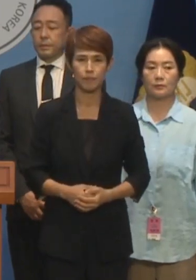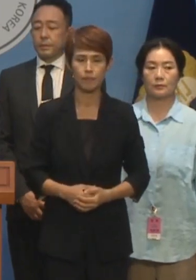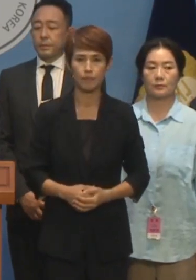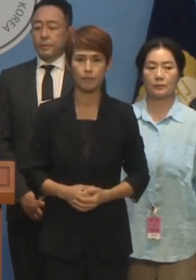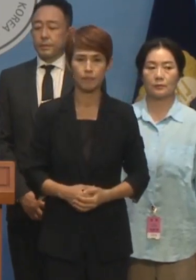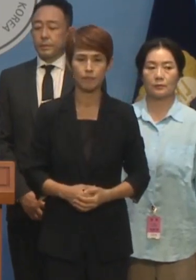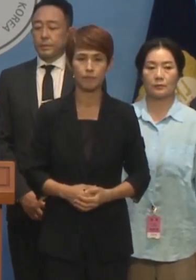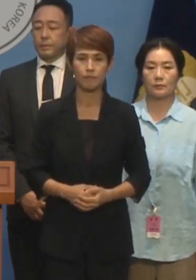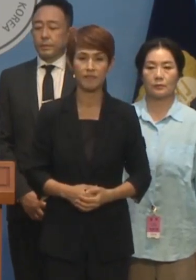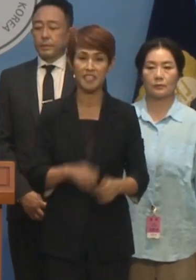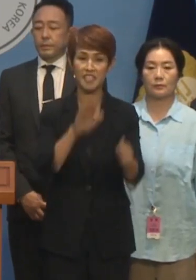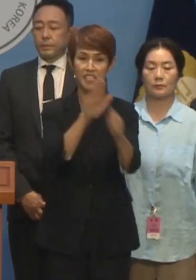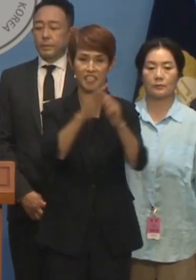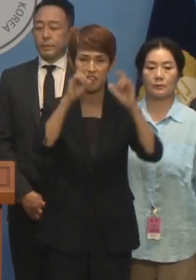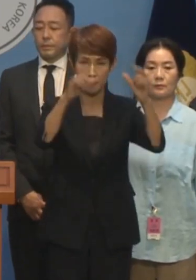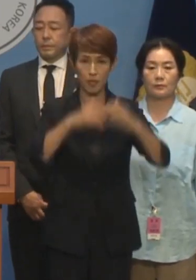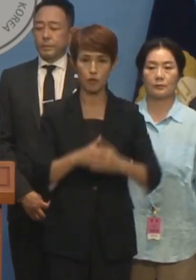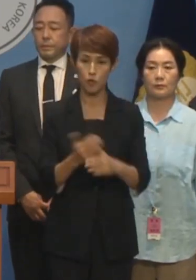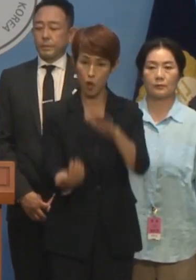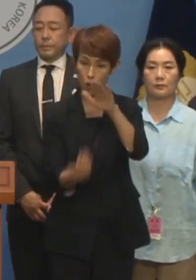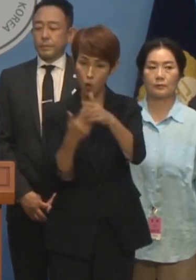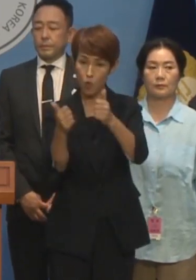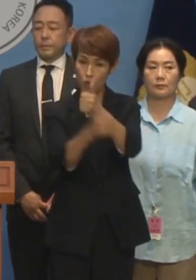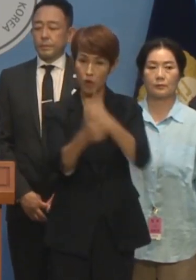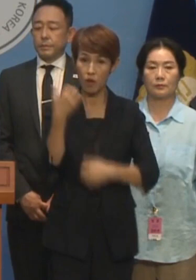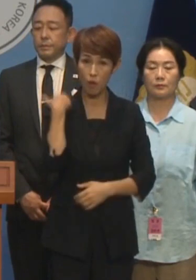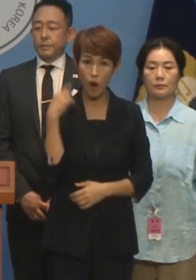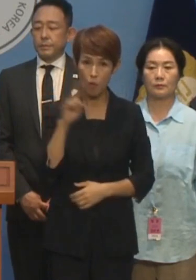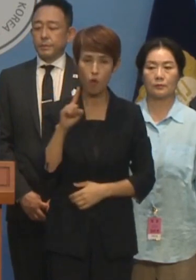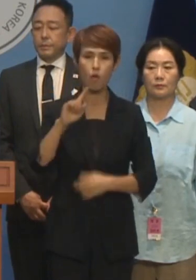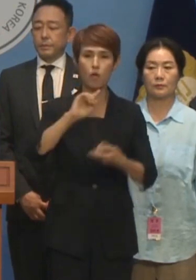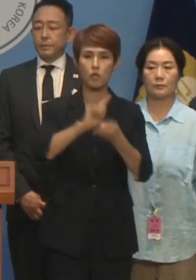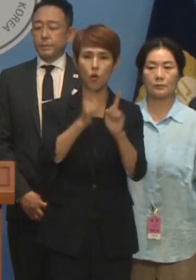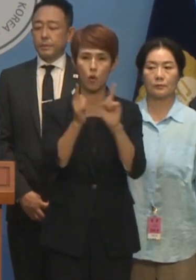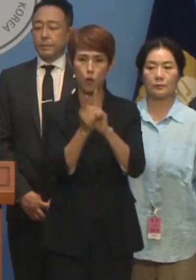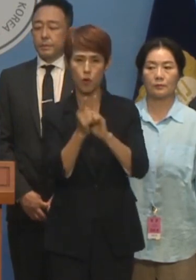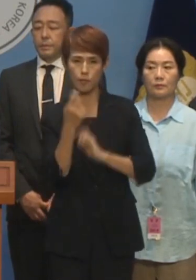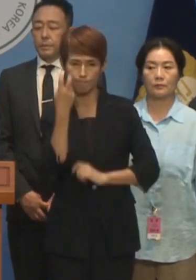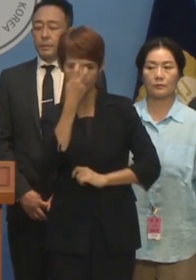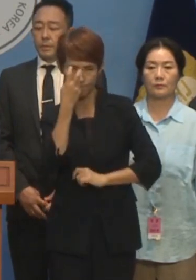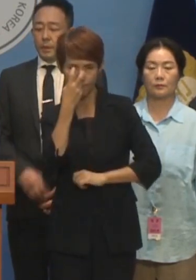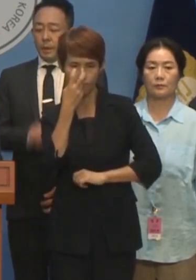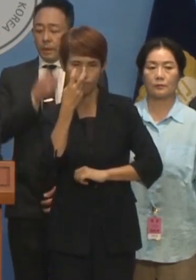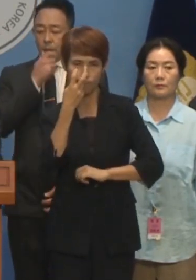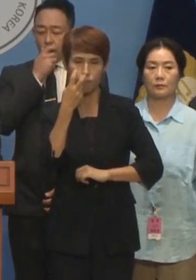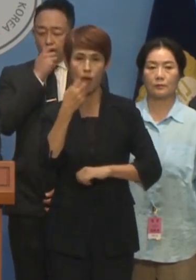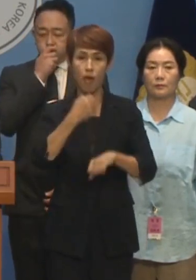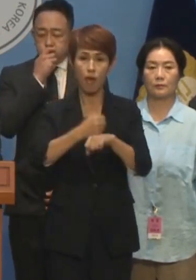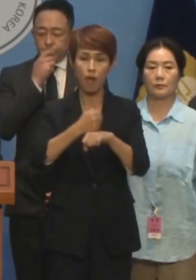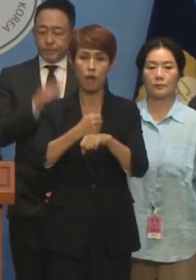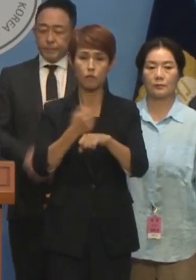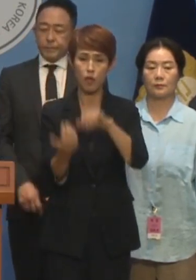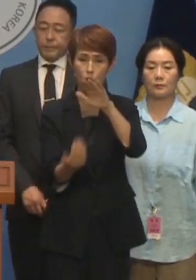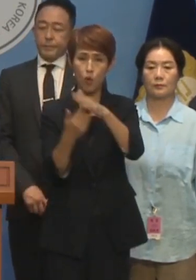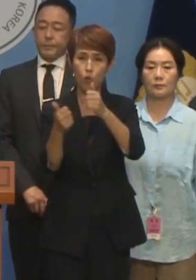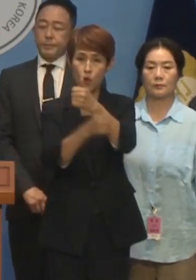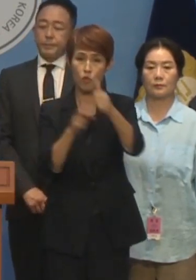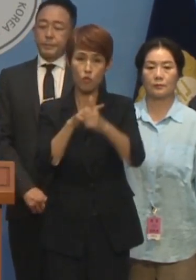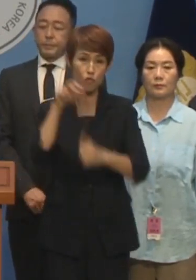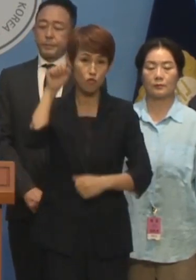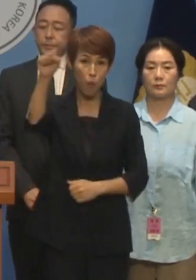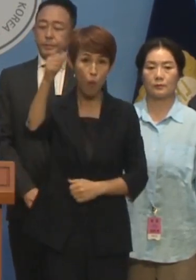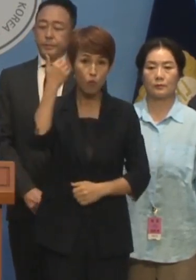또한 최고위원회의 역할인 상호 견제와 보완을 충실하게 수행할 최고위원